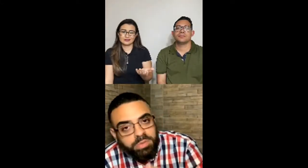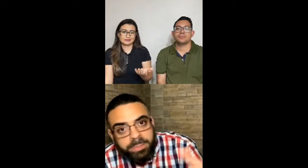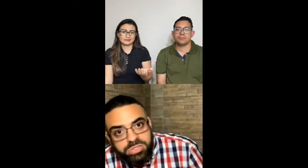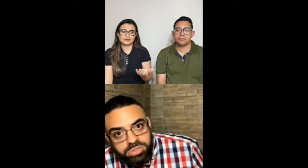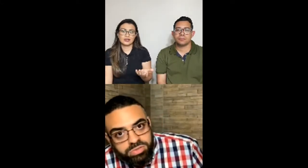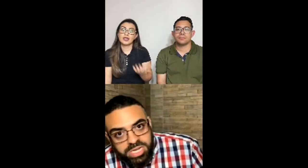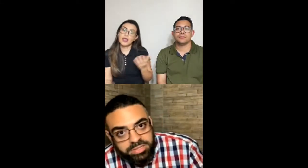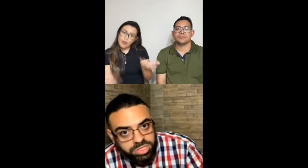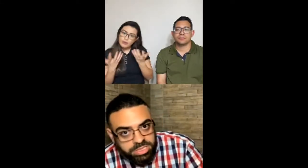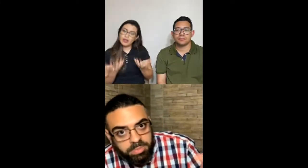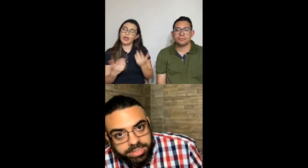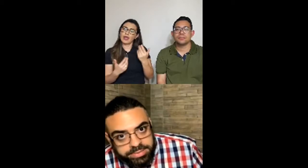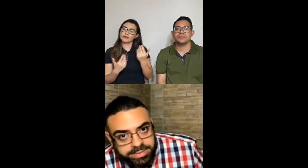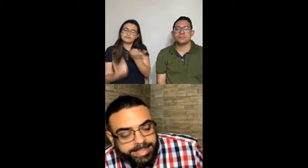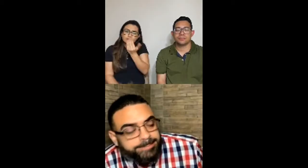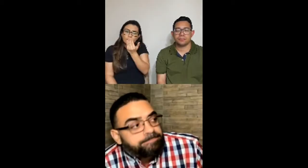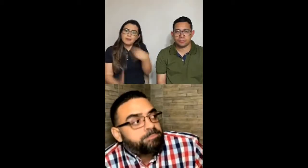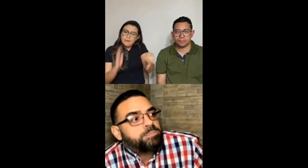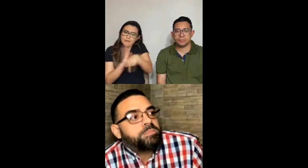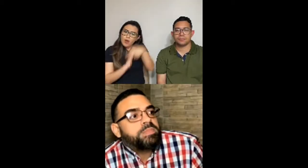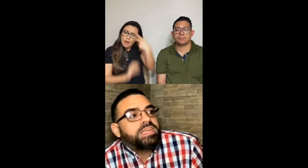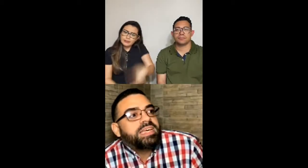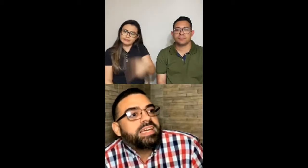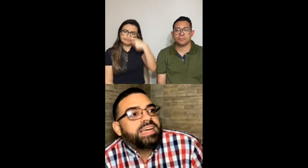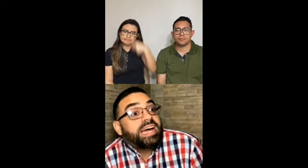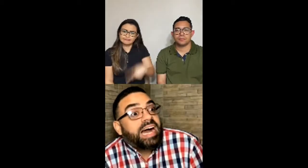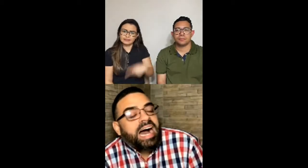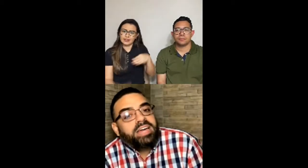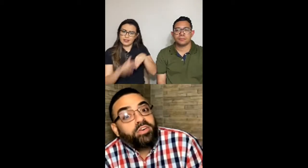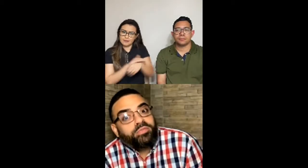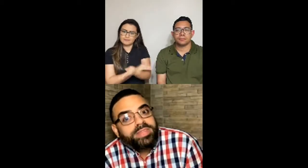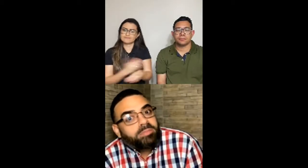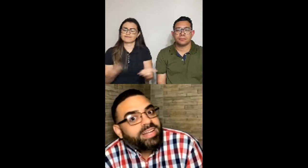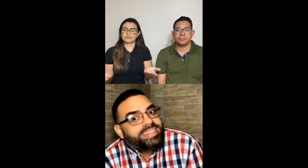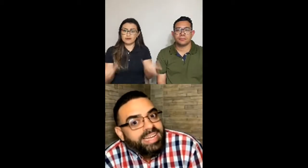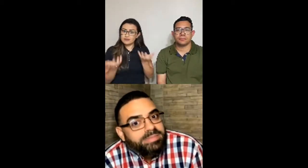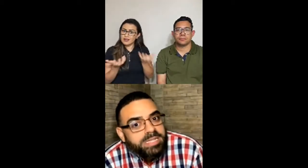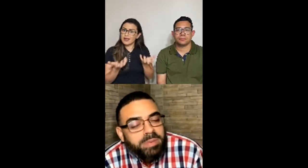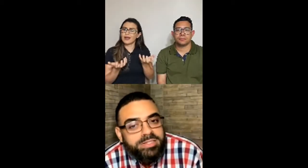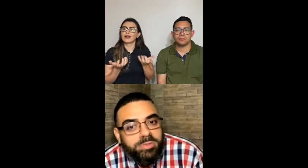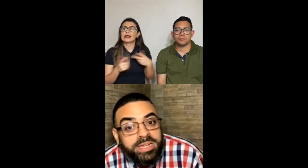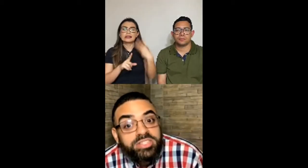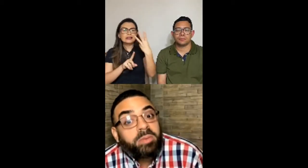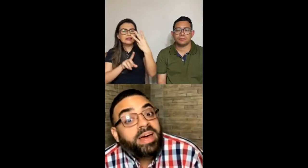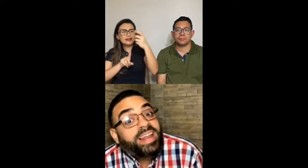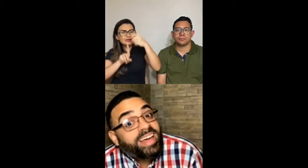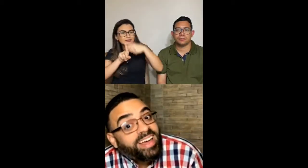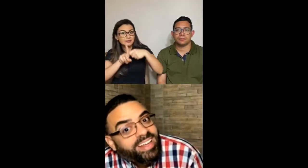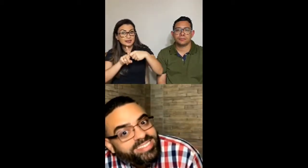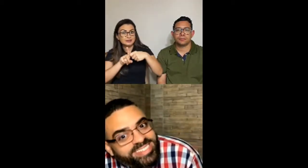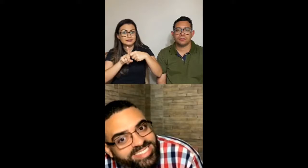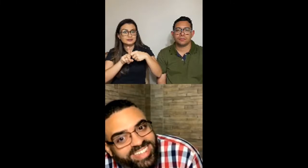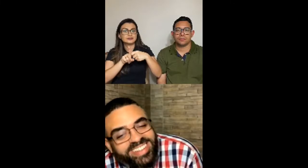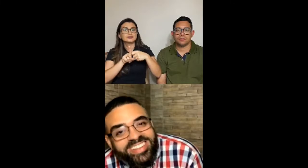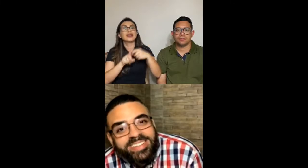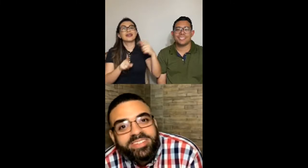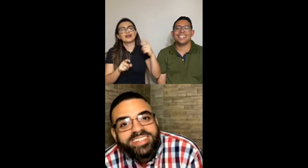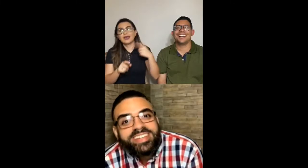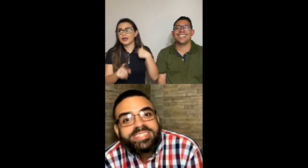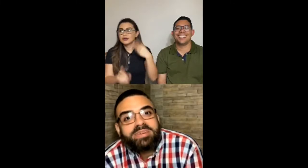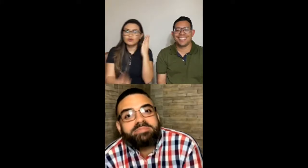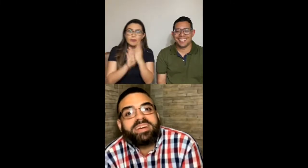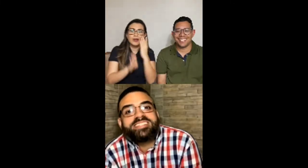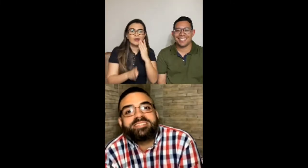vou comer? Porque eu não queria comer como um estrangeiro, eu queria comer como uma pessoa do dia a dia, morando lá. Aí